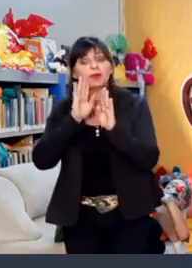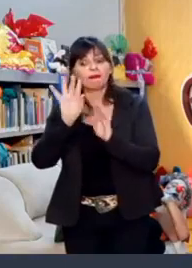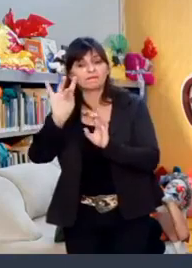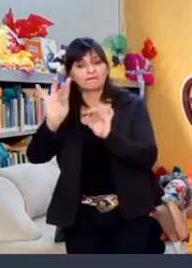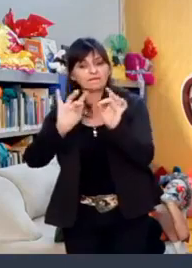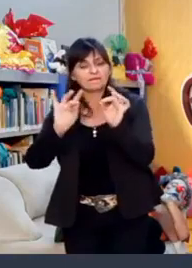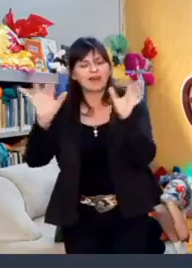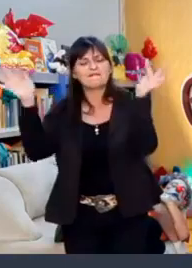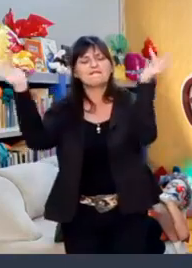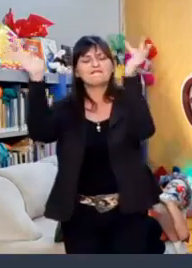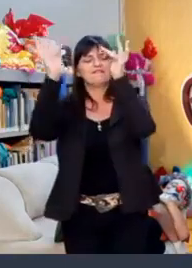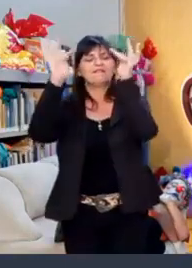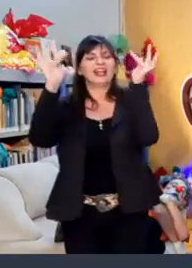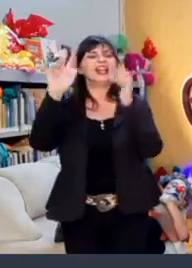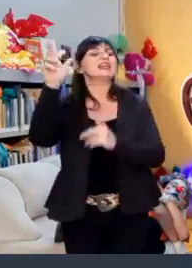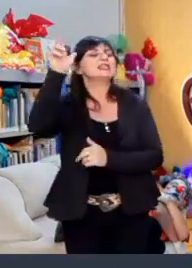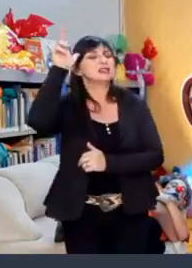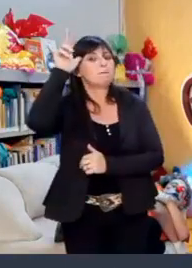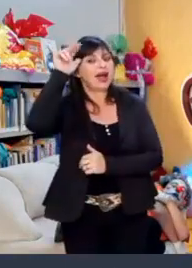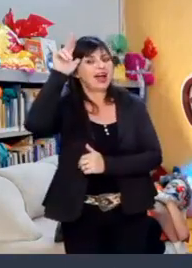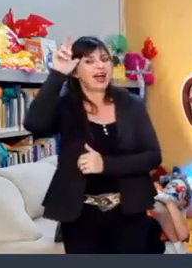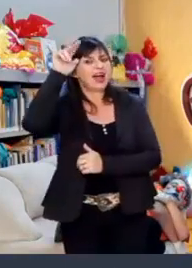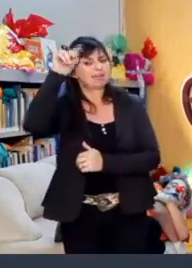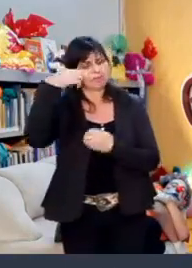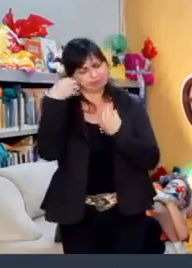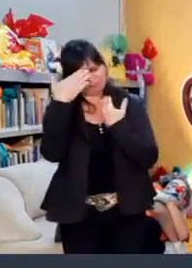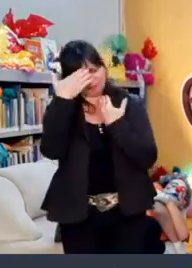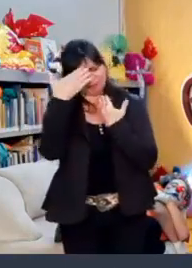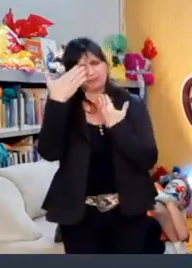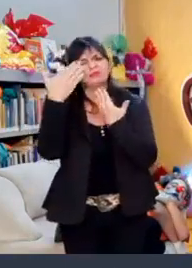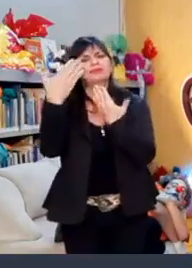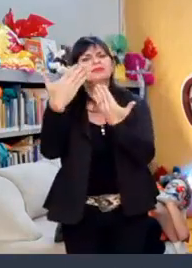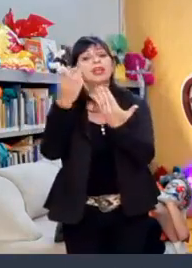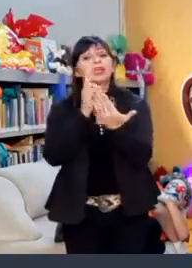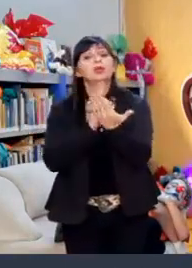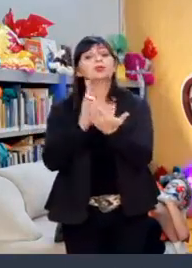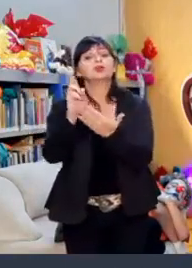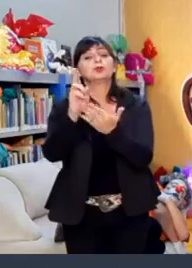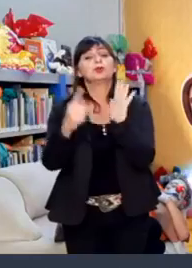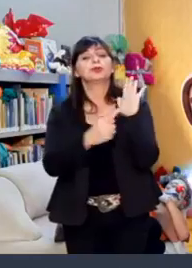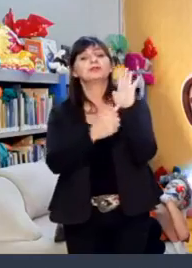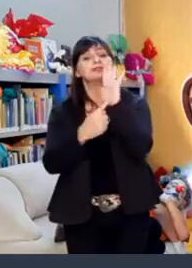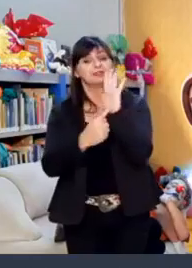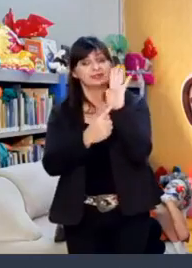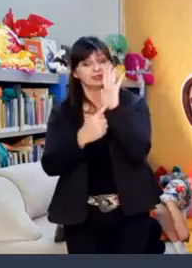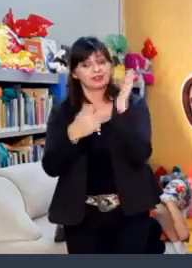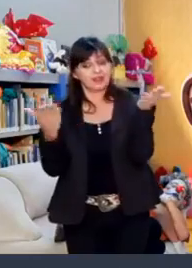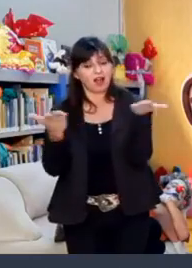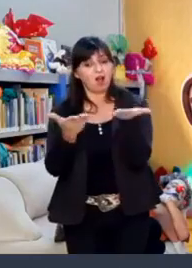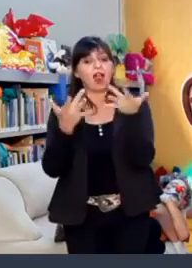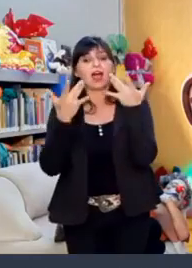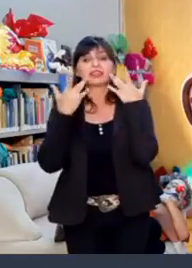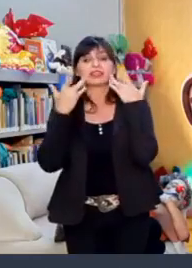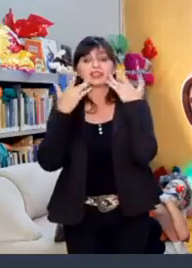Feliz Páscoa, pessoal. Muito obrigado. E continuem acompanhando o nosso...